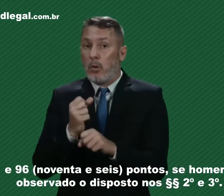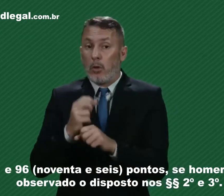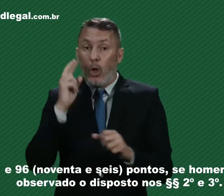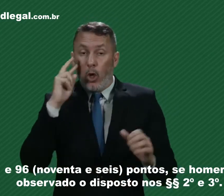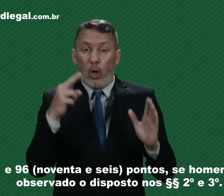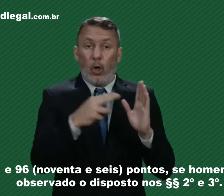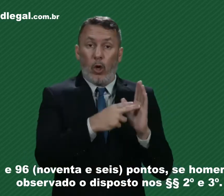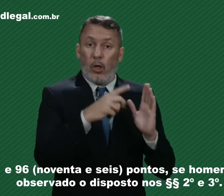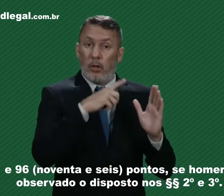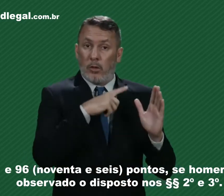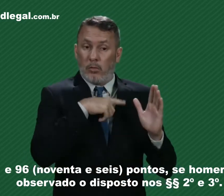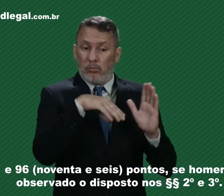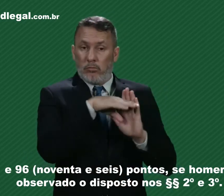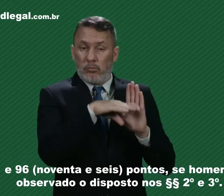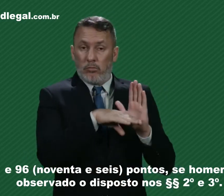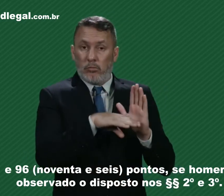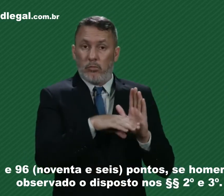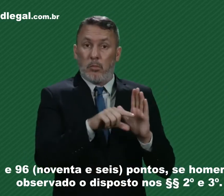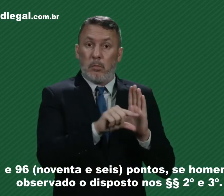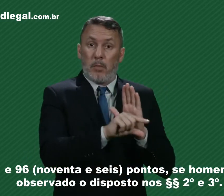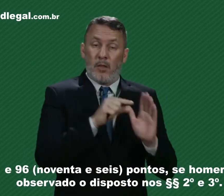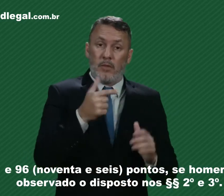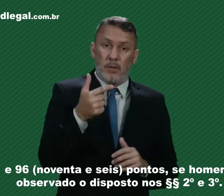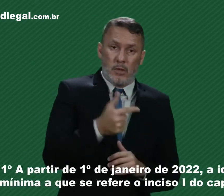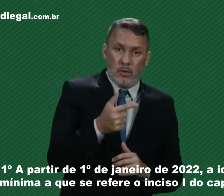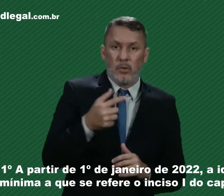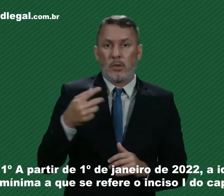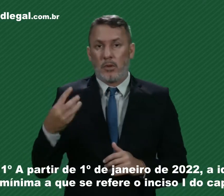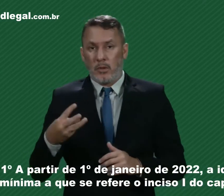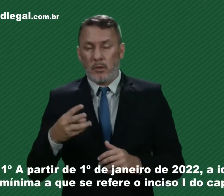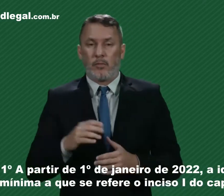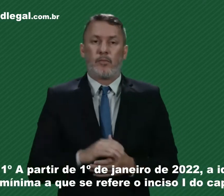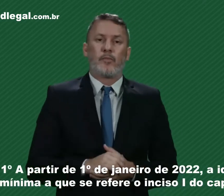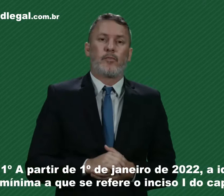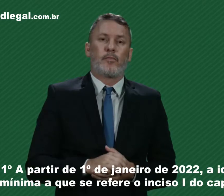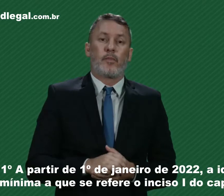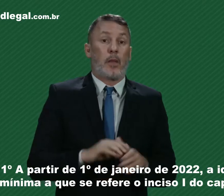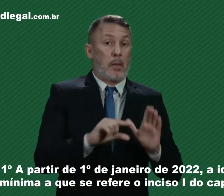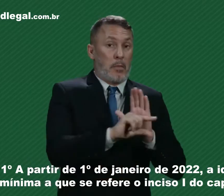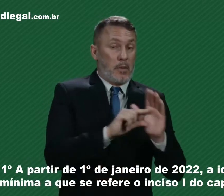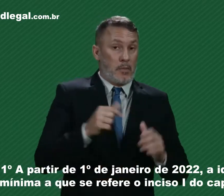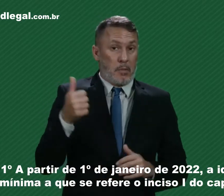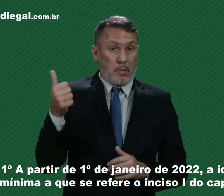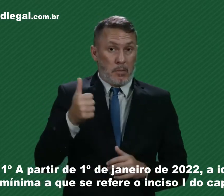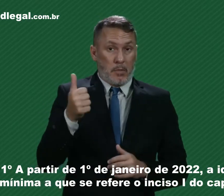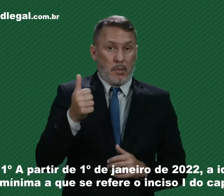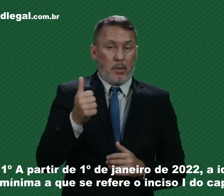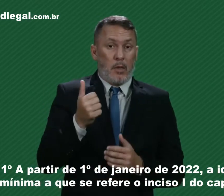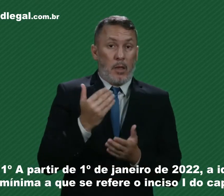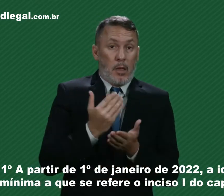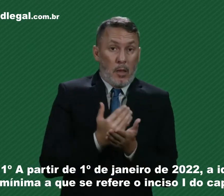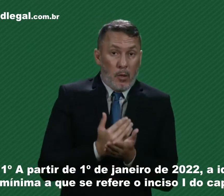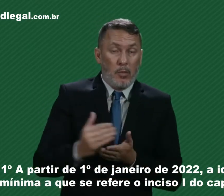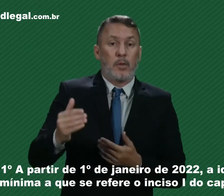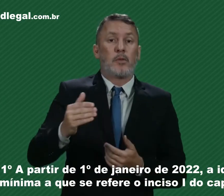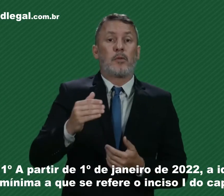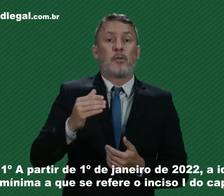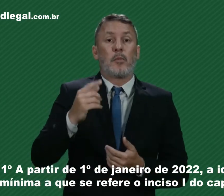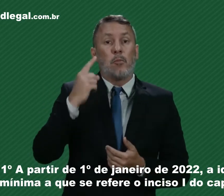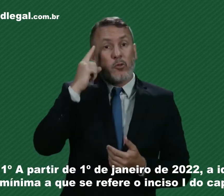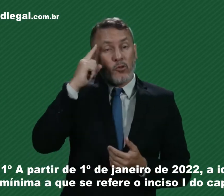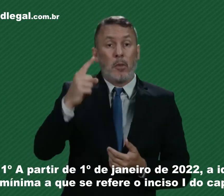o disposto nos parágrafos 2º e 3º. Parágrafo 1º. A partir de 1º de janeiro